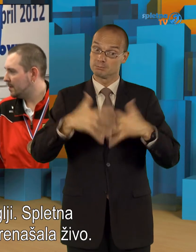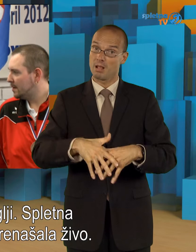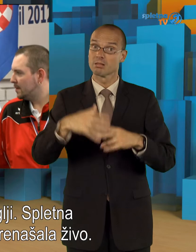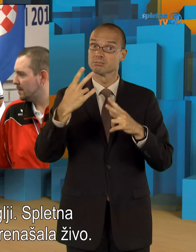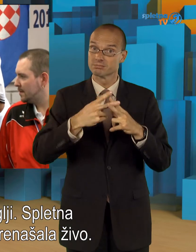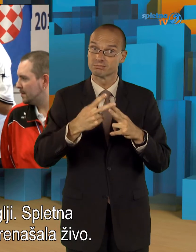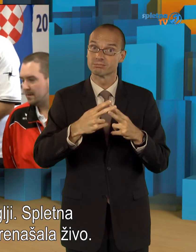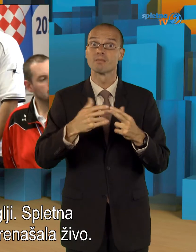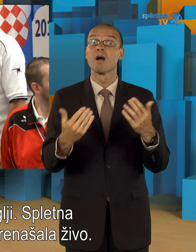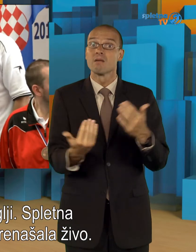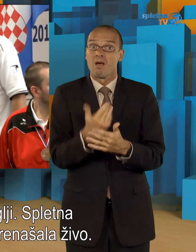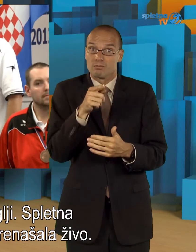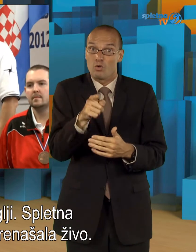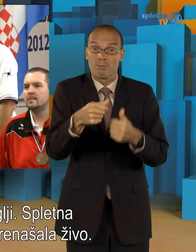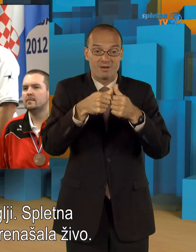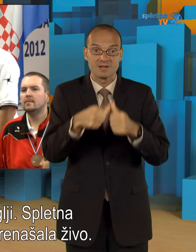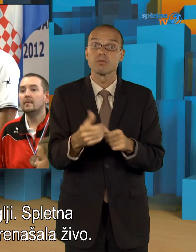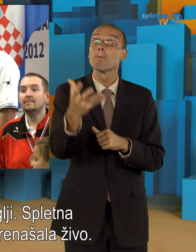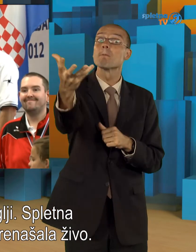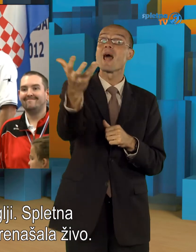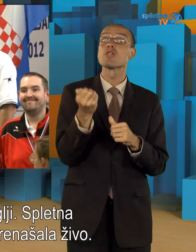Spletna TV je to prvenstvo prenašala v živo.